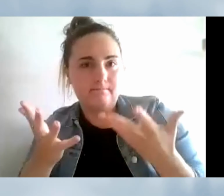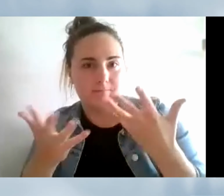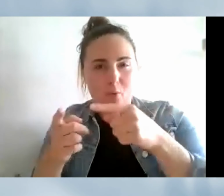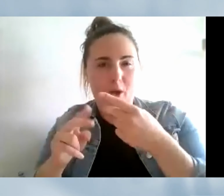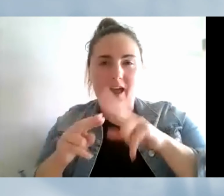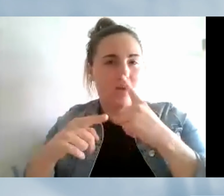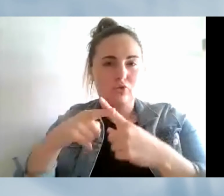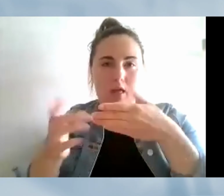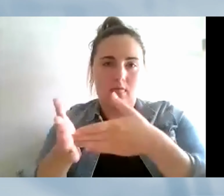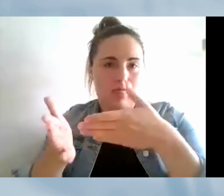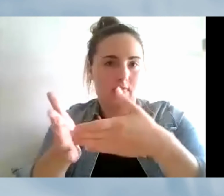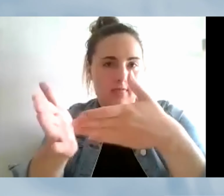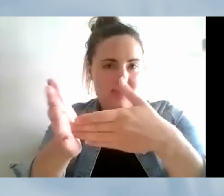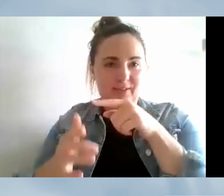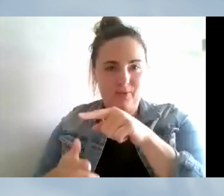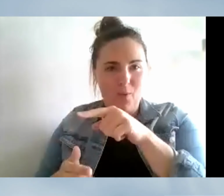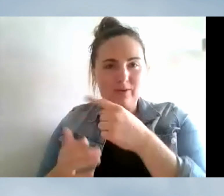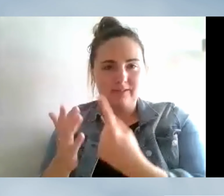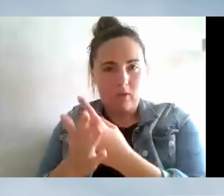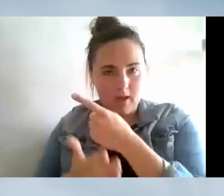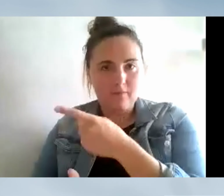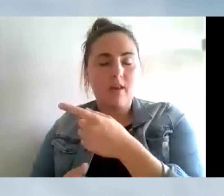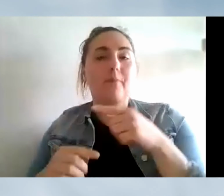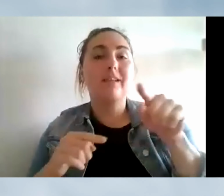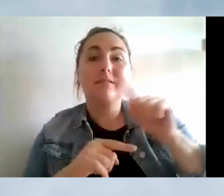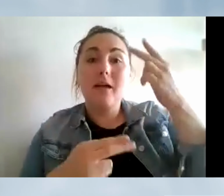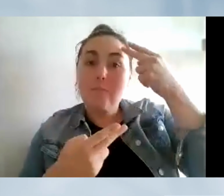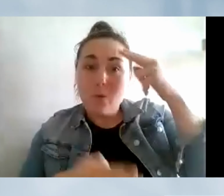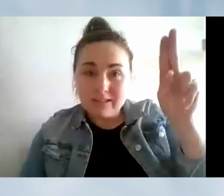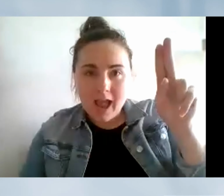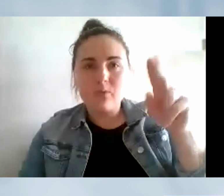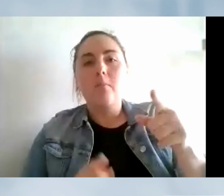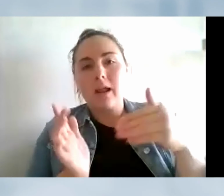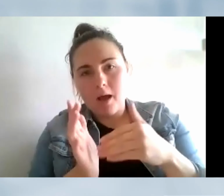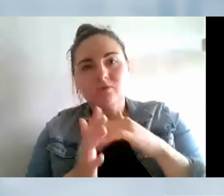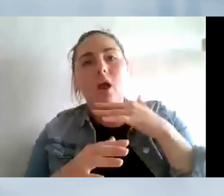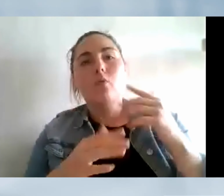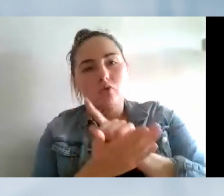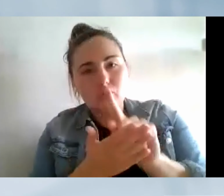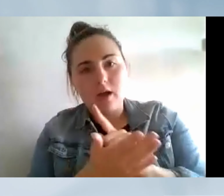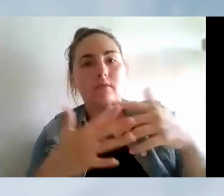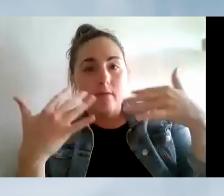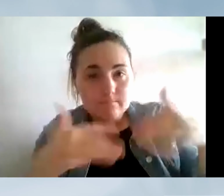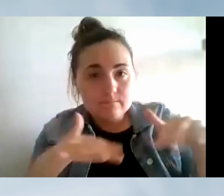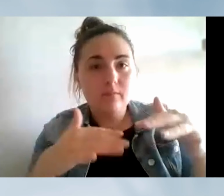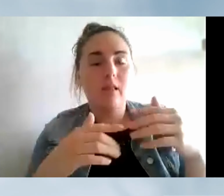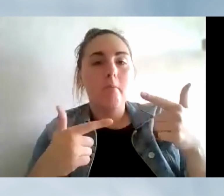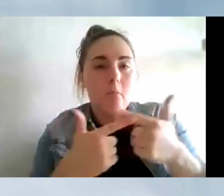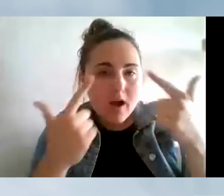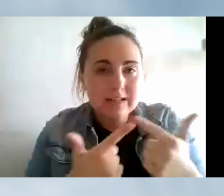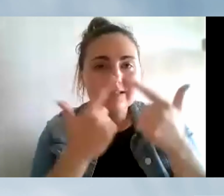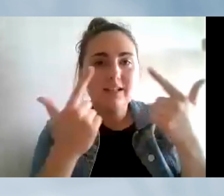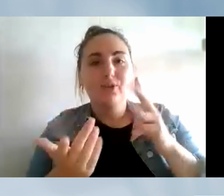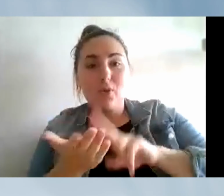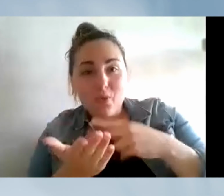kdo plača, ali jaz ali organizator in tukaj se še vedno pojavljajo težave. Če pa me ne poznajo, takrat